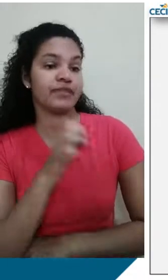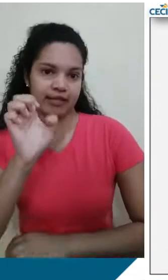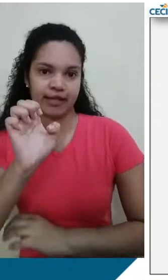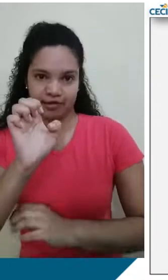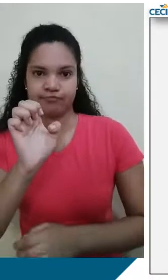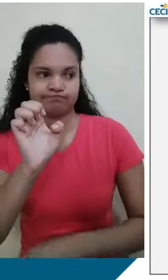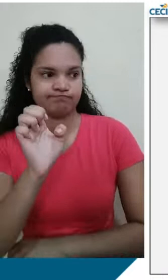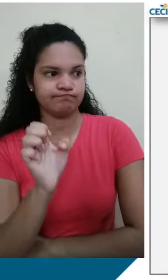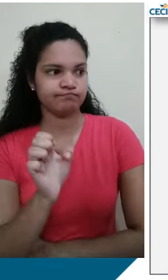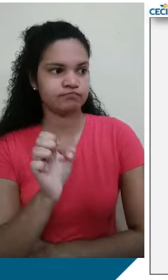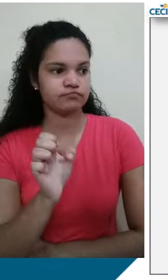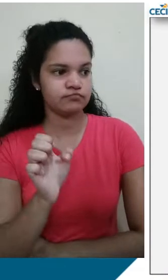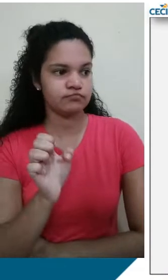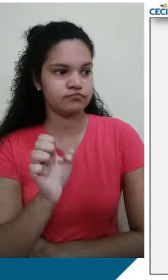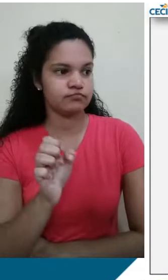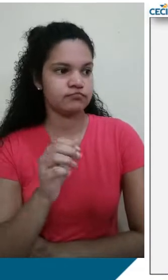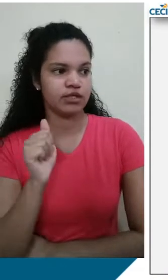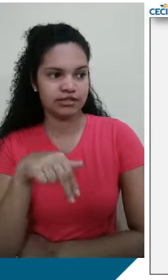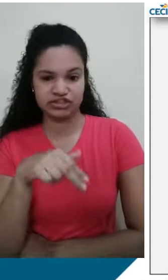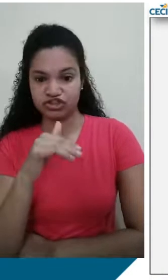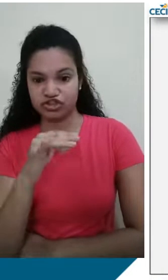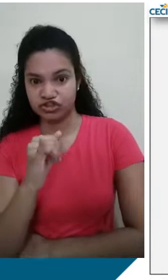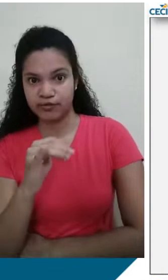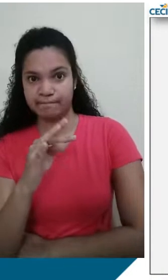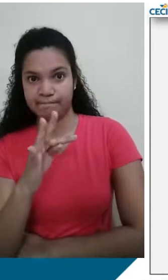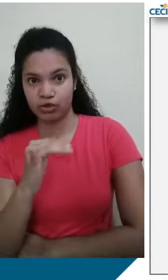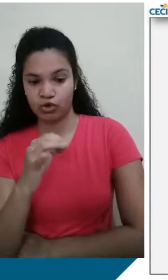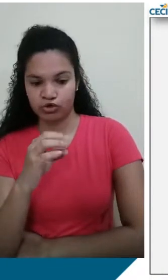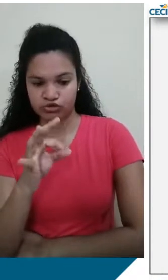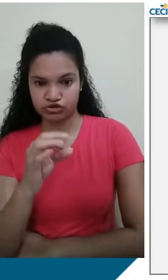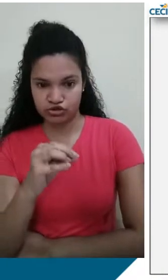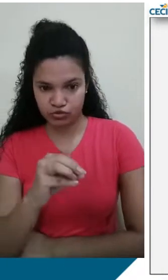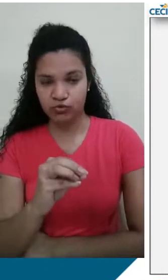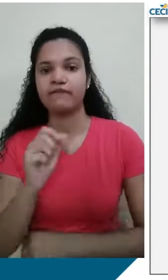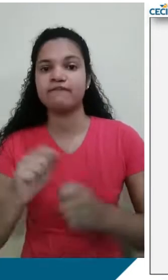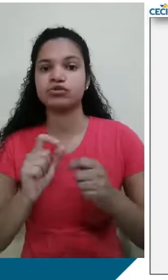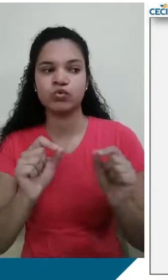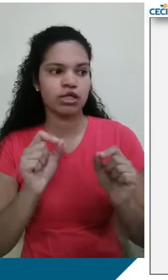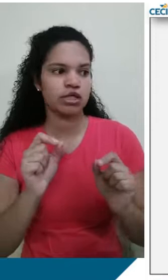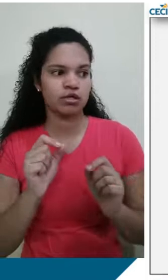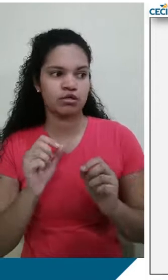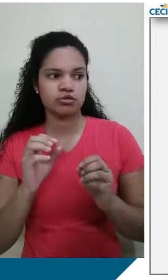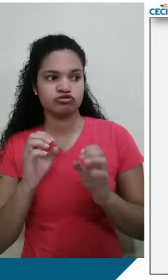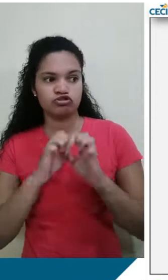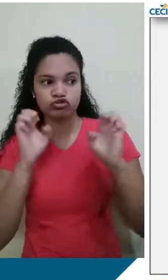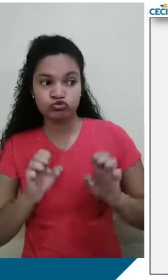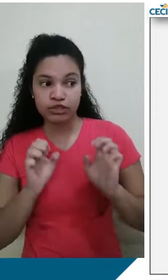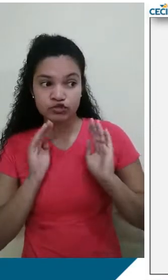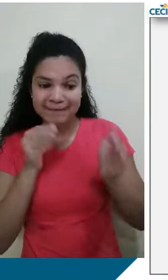a letra E. Os antibióticos atuam danificando estruturas específicas da célula bacteriana.